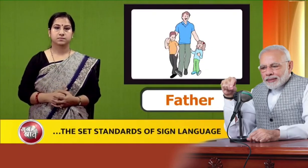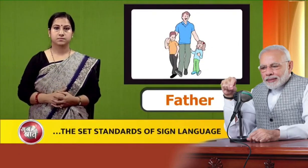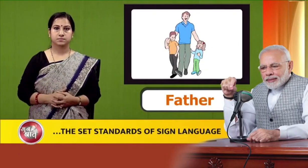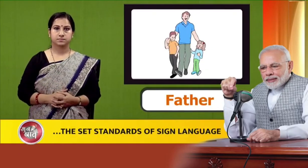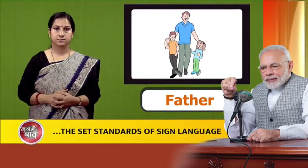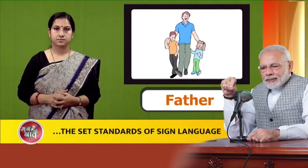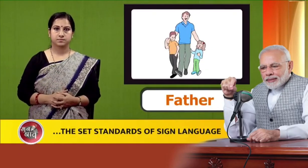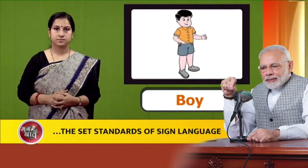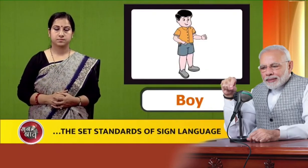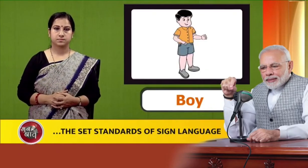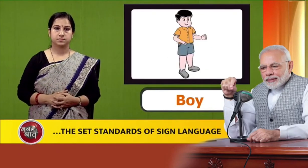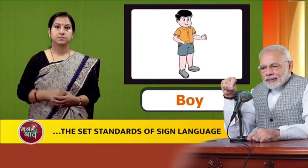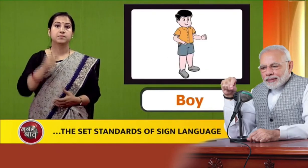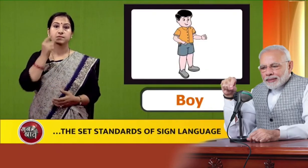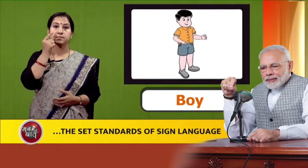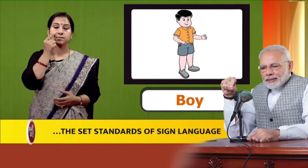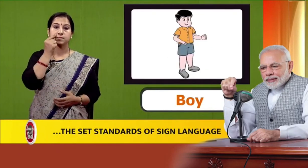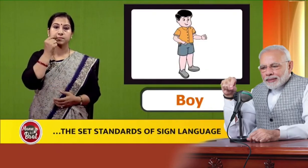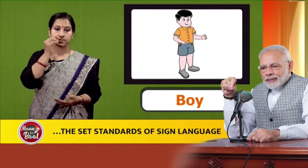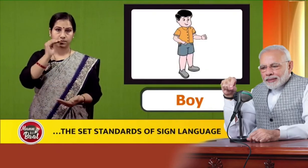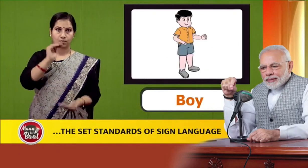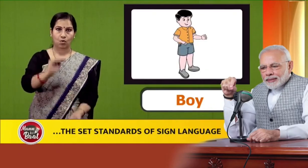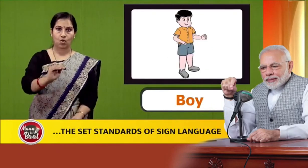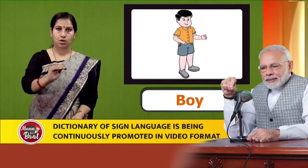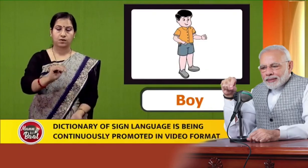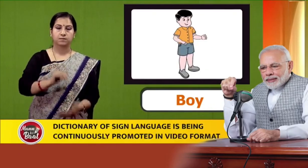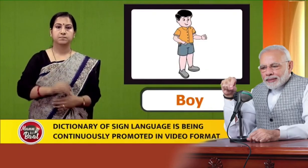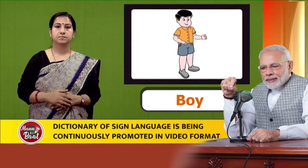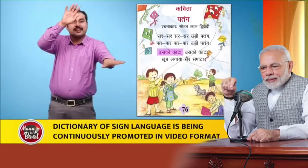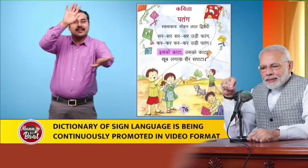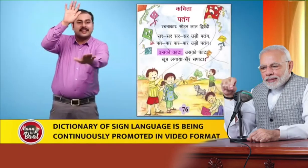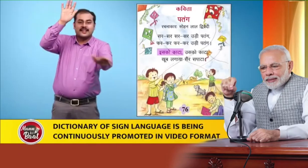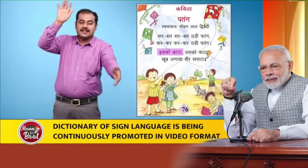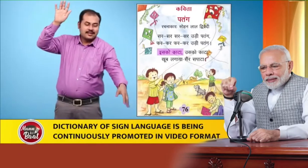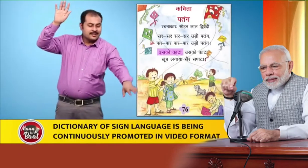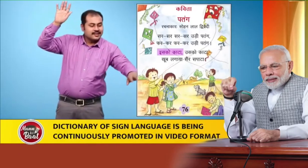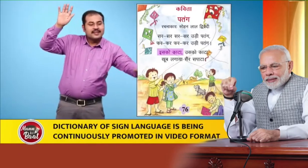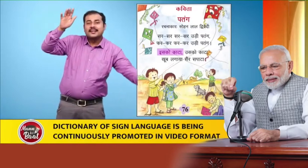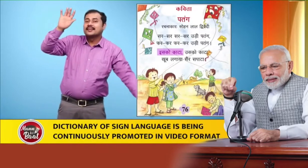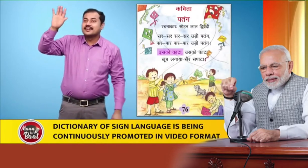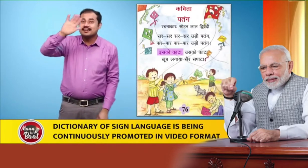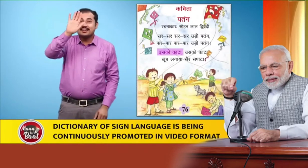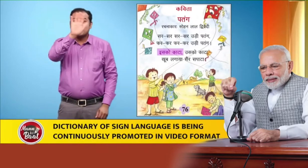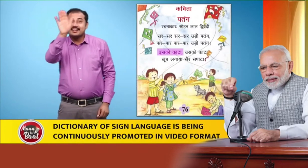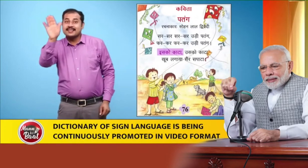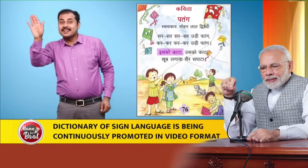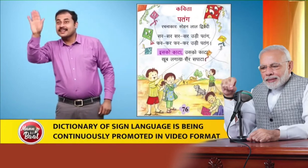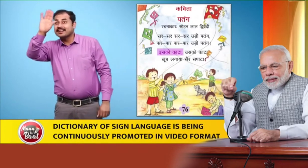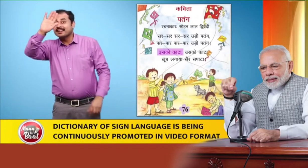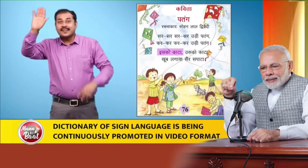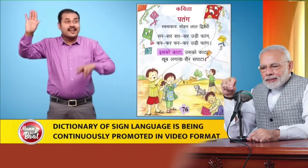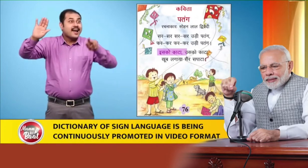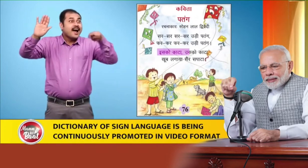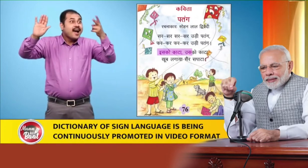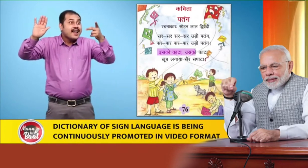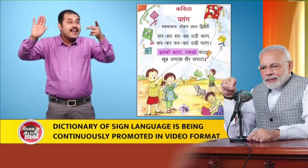Sign Language जो dictionary बनी है उसके वीडियो बना कर भी उनका निरंतर प्रसार किया जा रहा